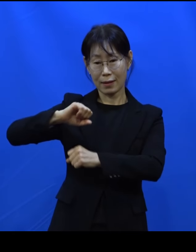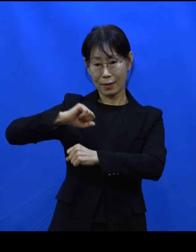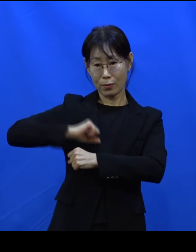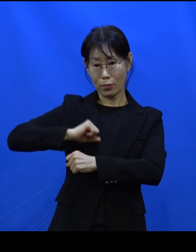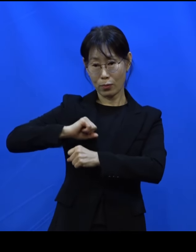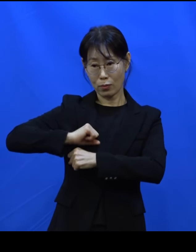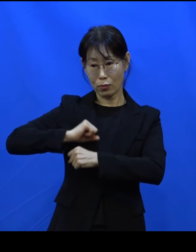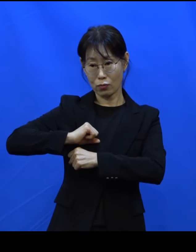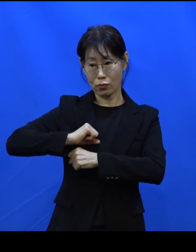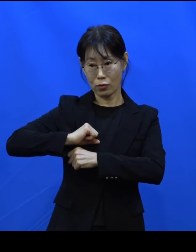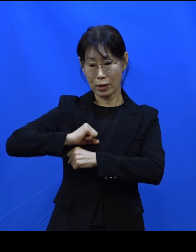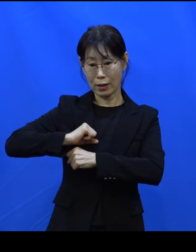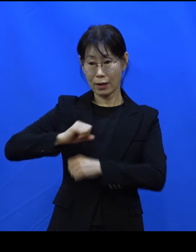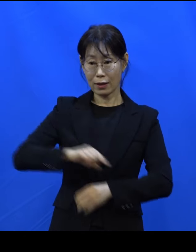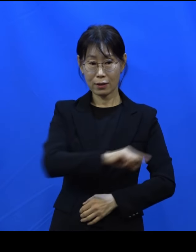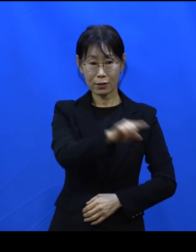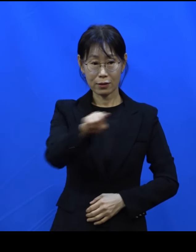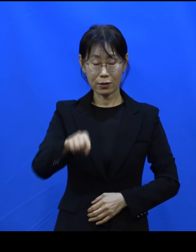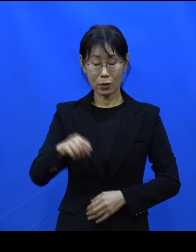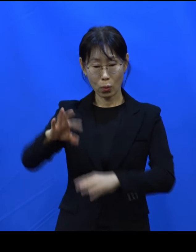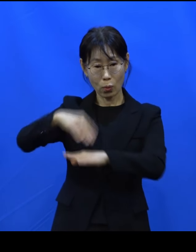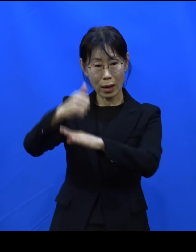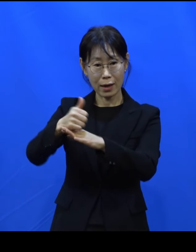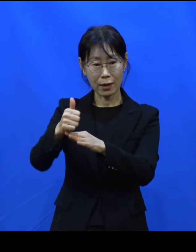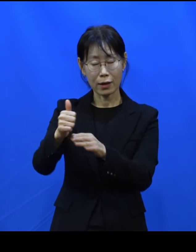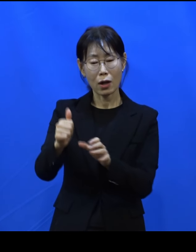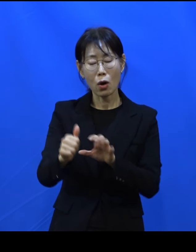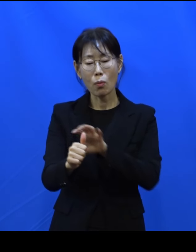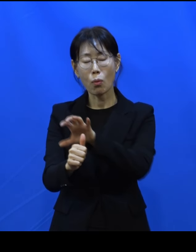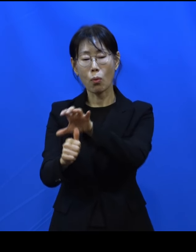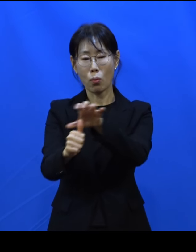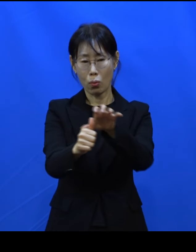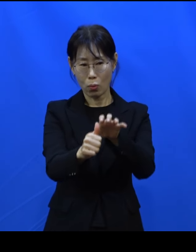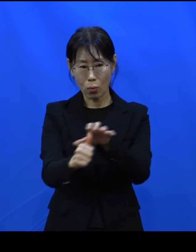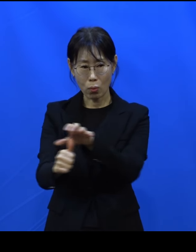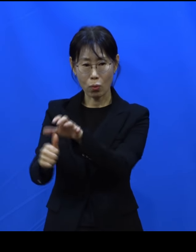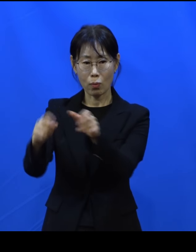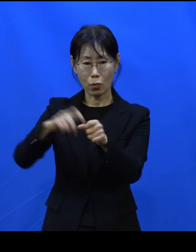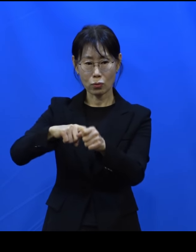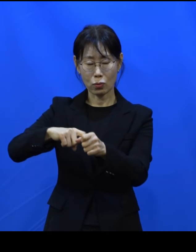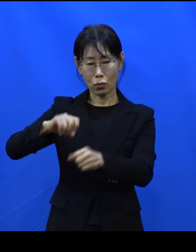사치가 아닙니다. 완전한 보호를 의미하죠. 완전한 보호.